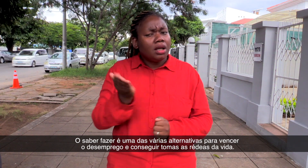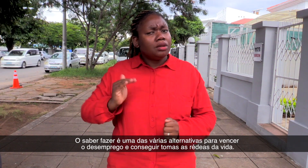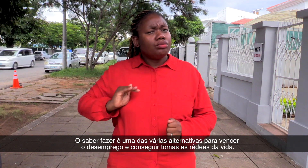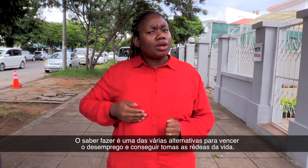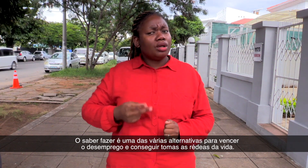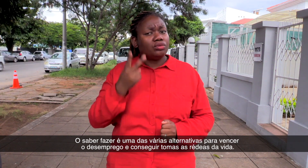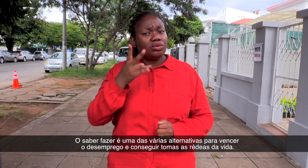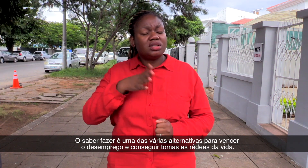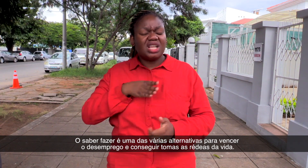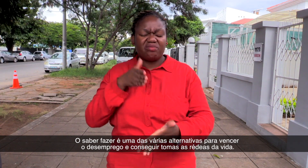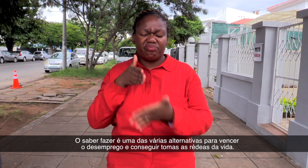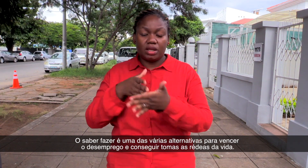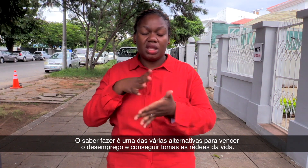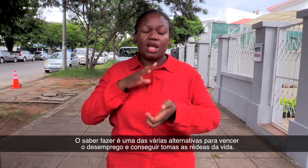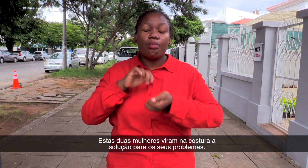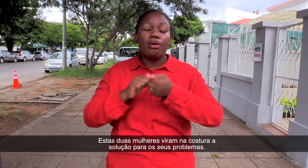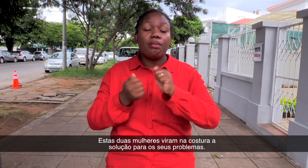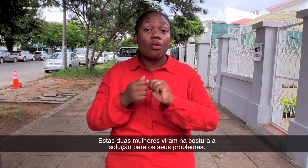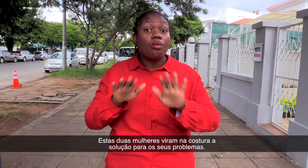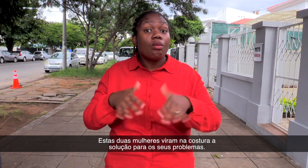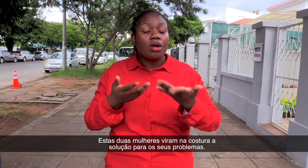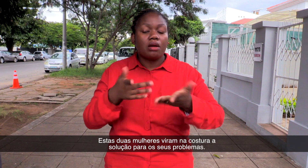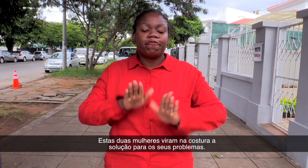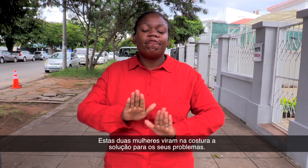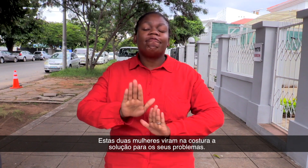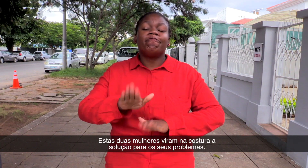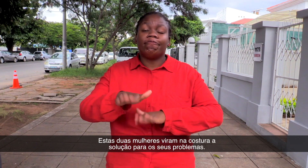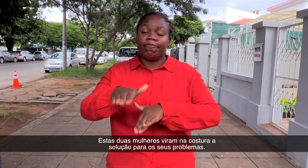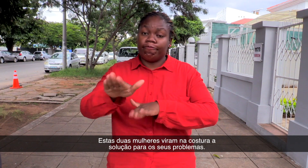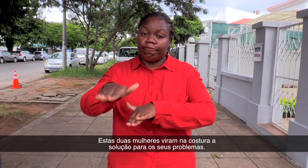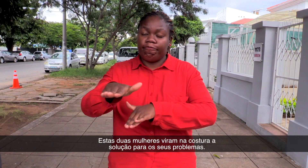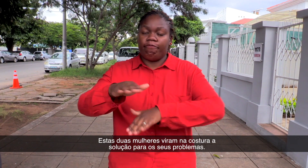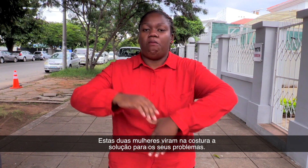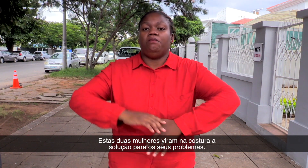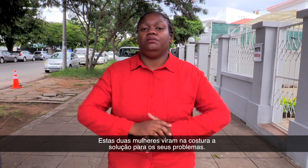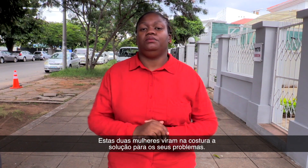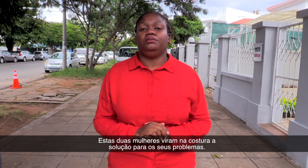tomar as rédeas da vida. Estas duas mulheres viram na costura a solução para os seus problemas.